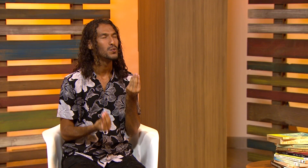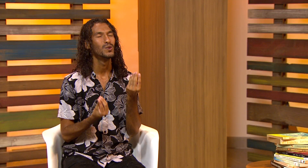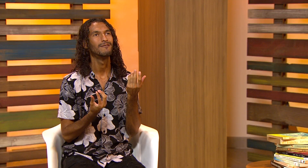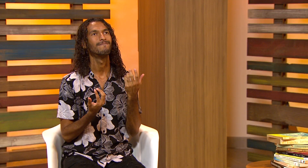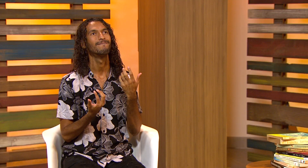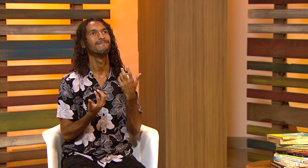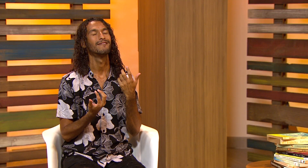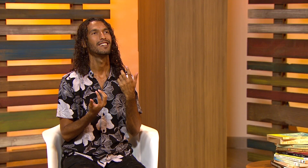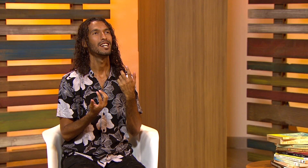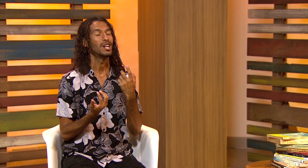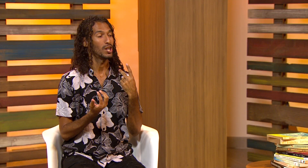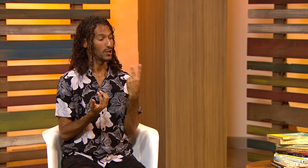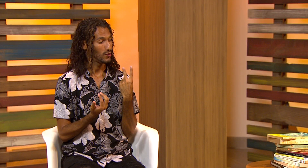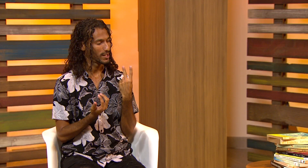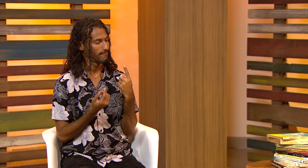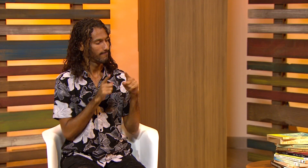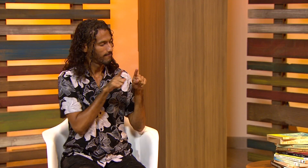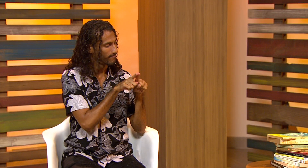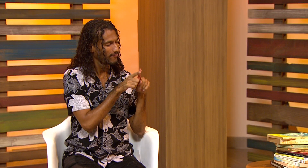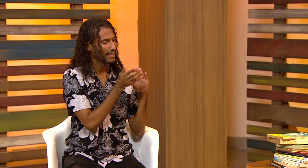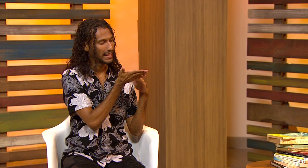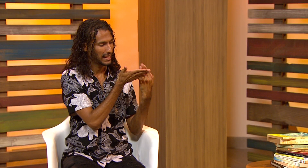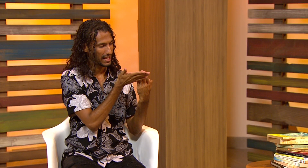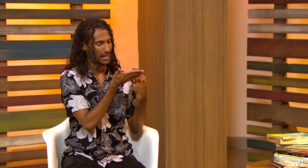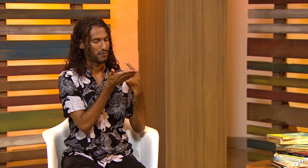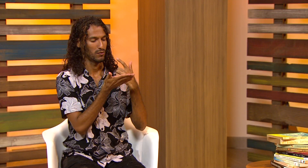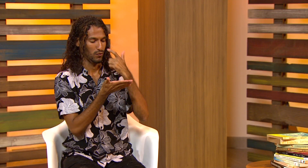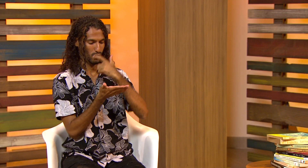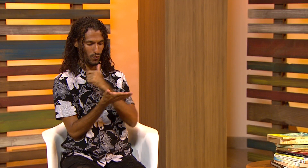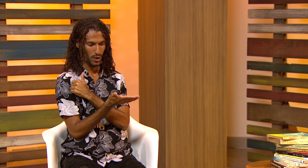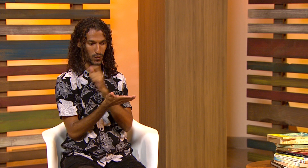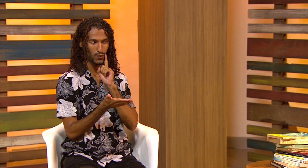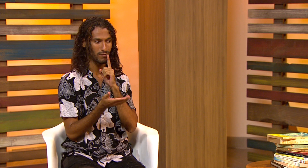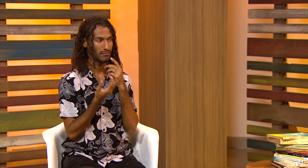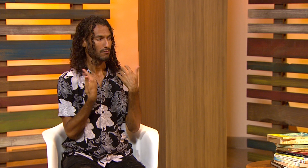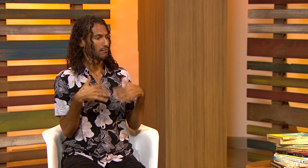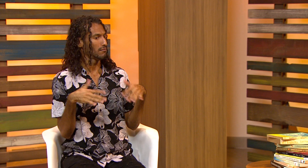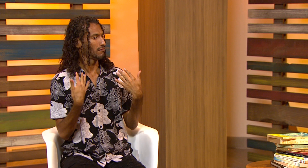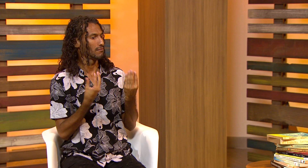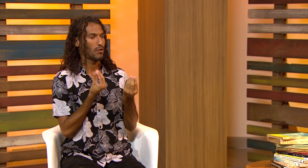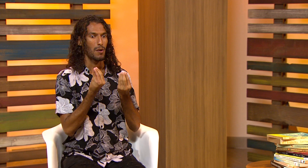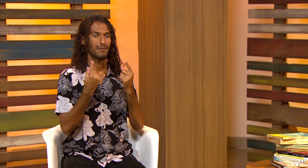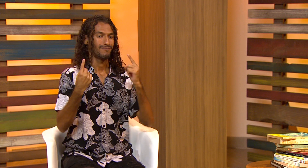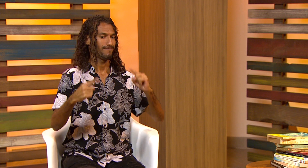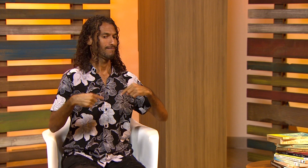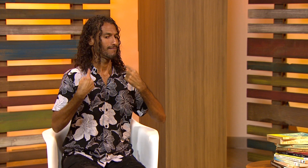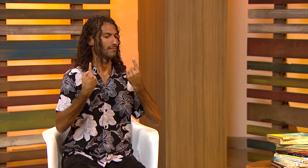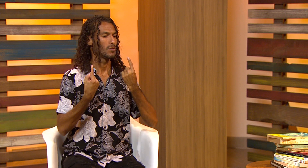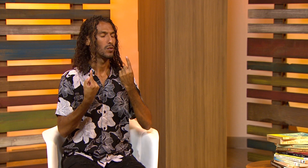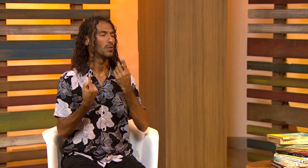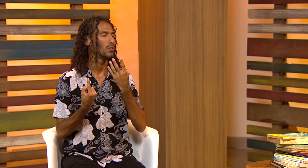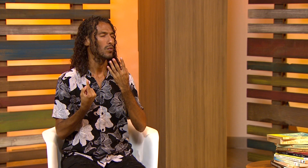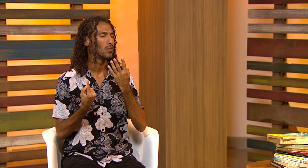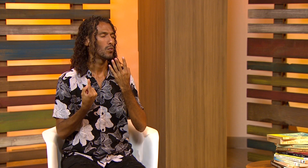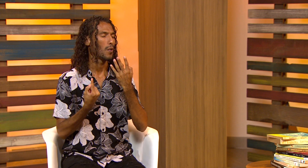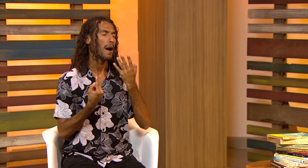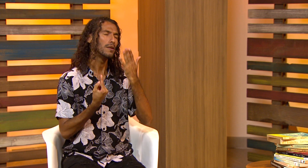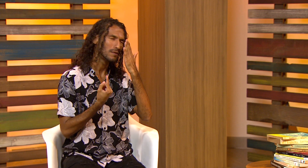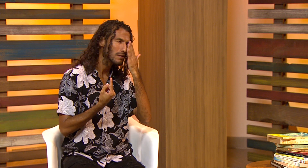É bem difícil, né, que informações e conteúdos sejam acessíveis para os surdos. Imagina